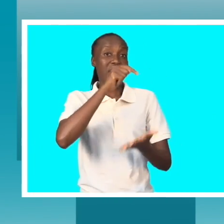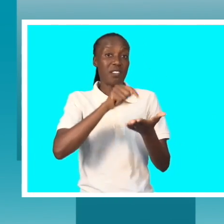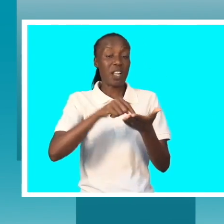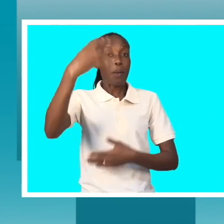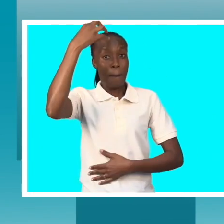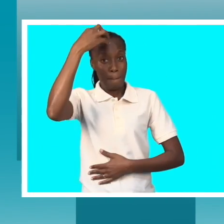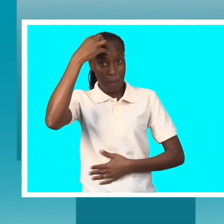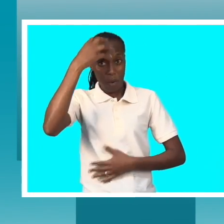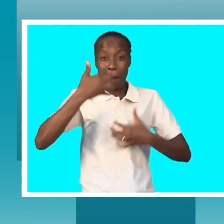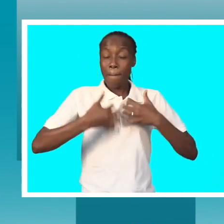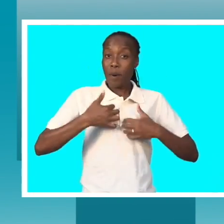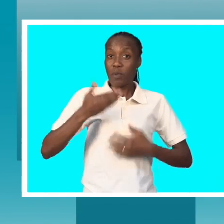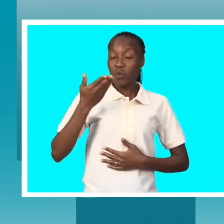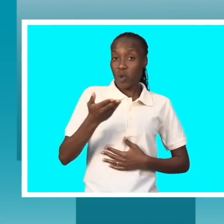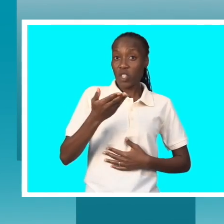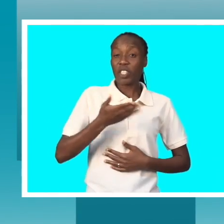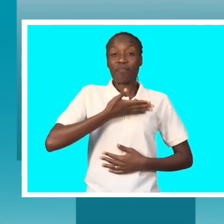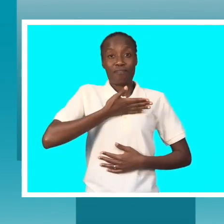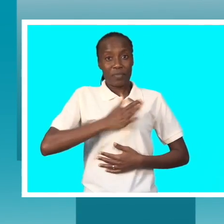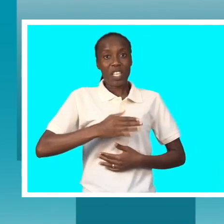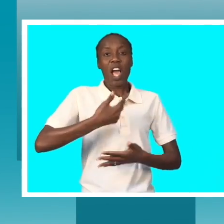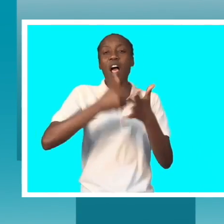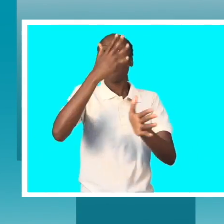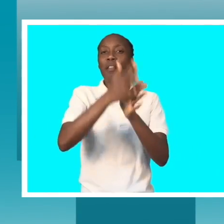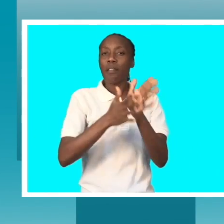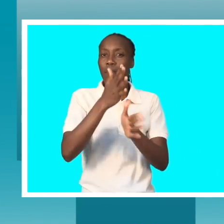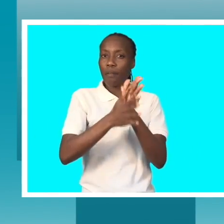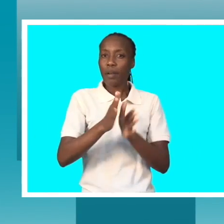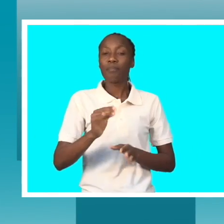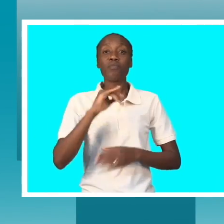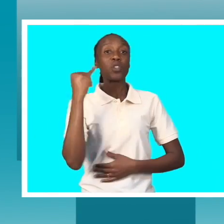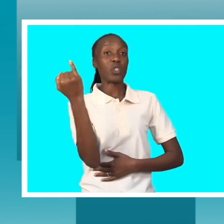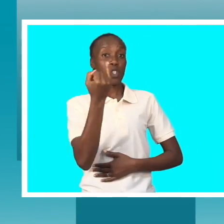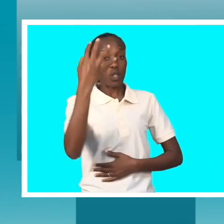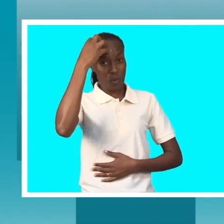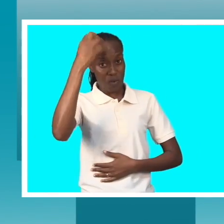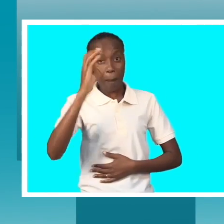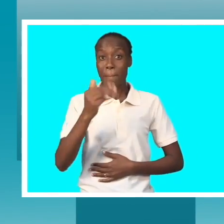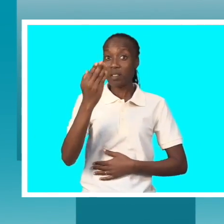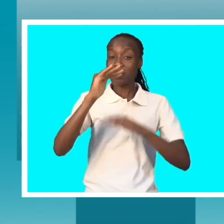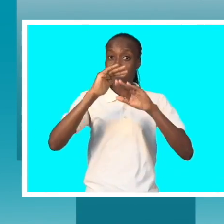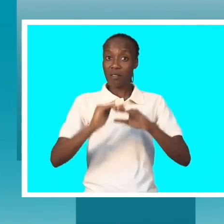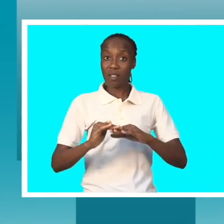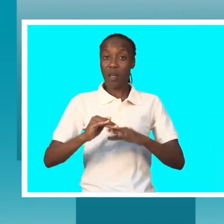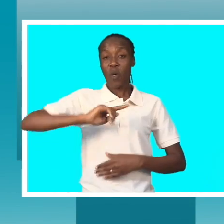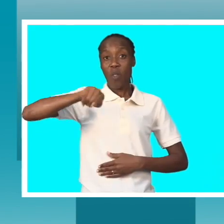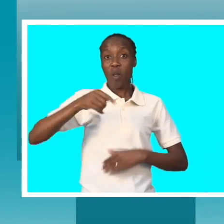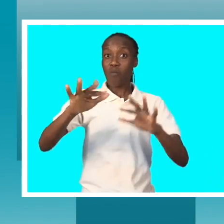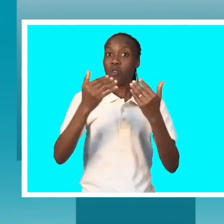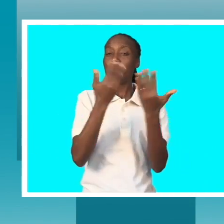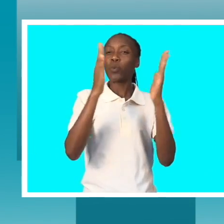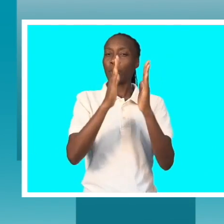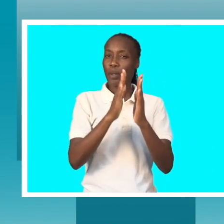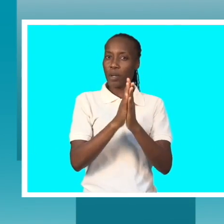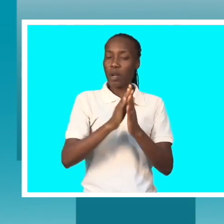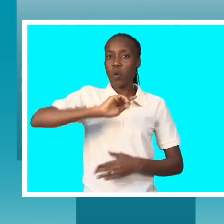Central de Maputo. A preocupação de hoje foi mesmo línguas de sinais em instituições públicas. Para si, que esteve na nossa companhia, o